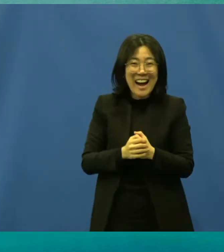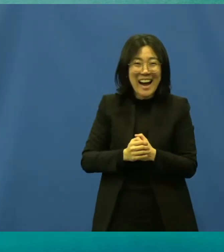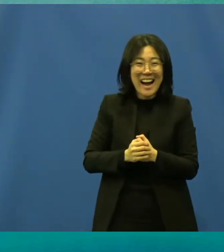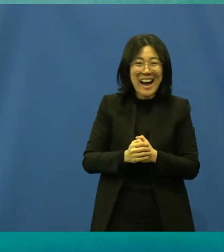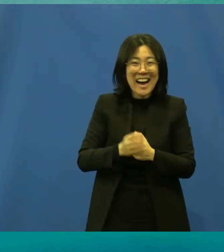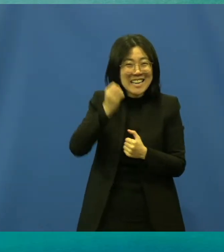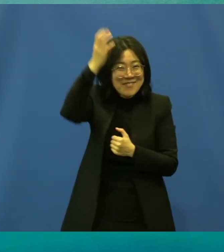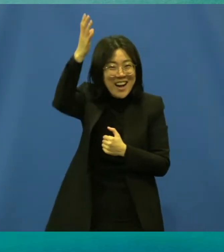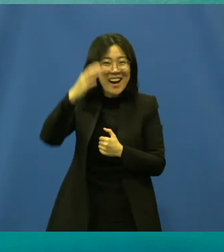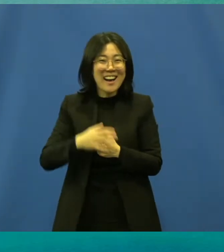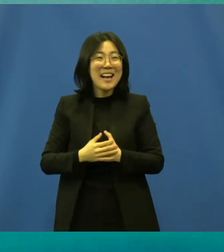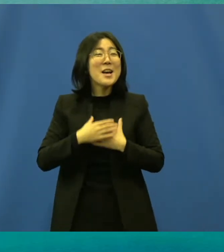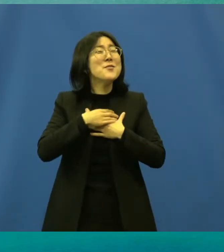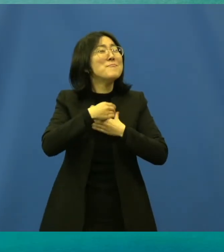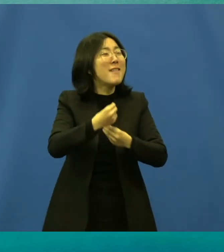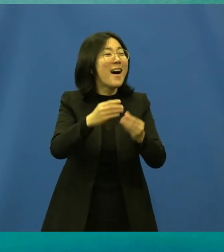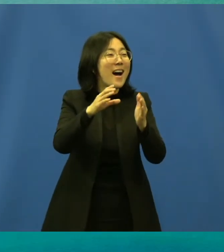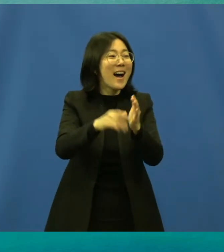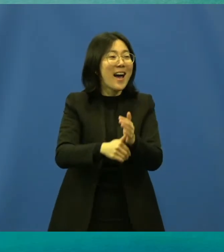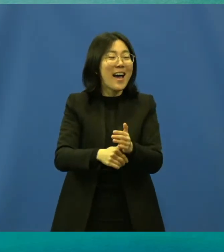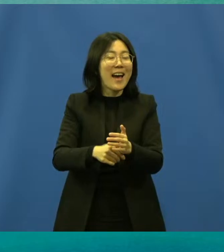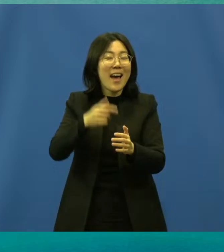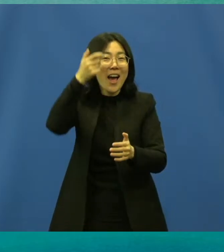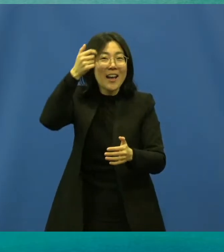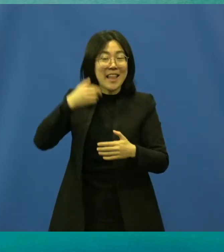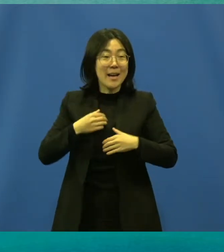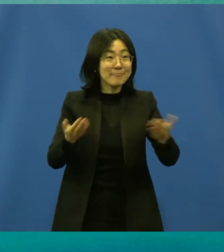인간은 평안할 때 영혼의 잠을 잡니다.